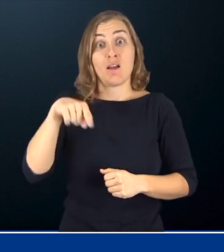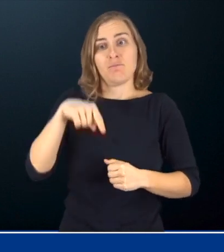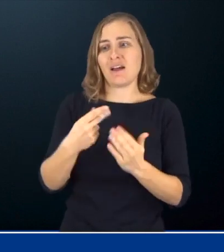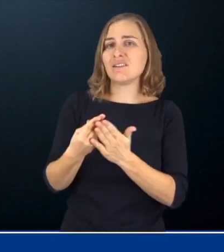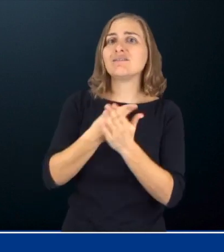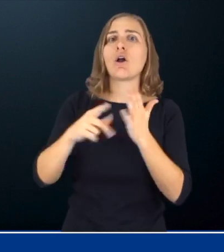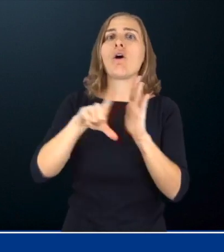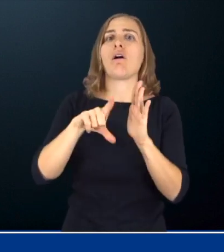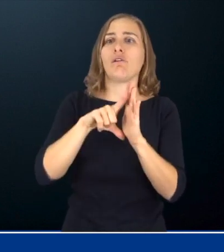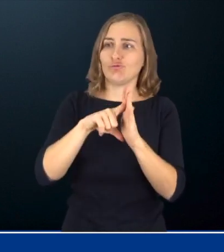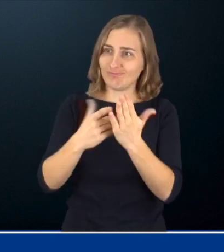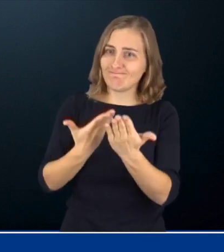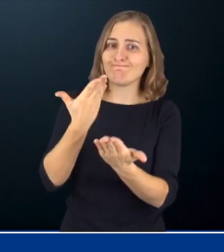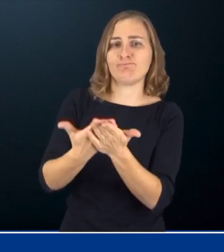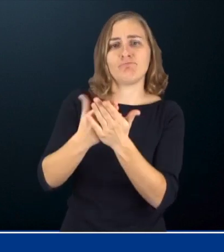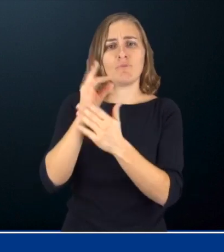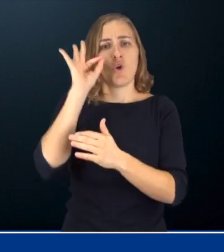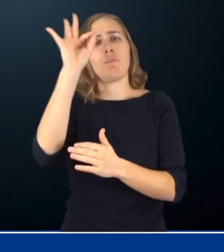lavorativa e retributiva.